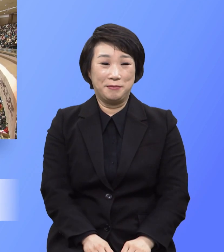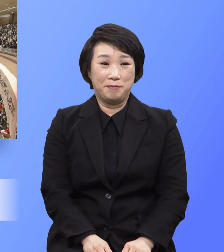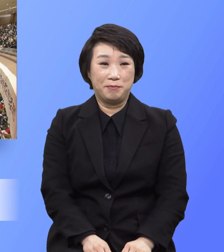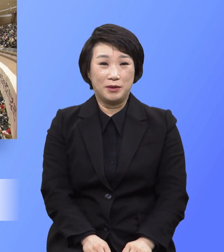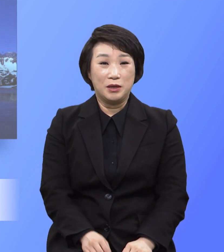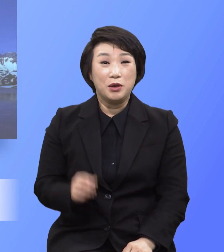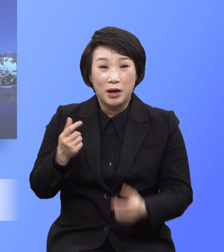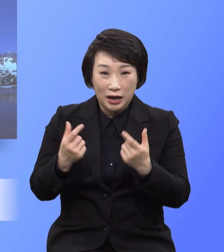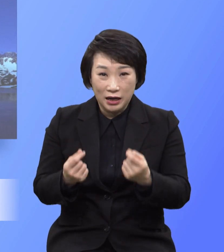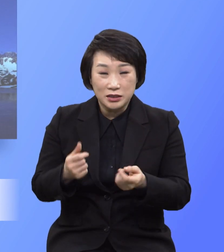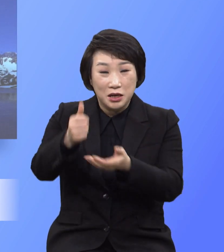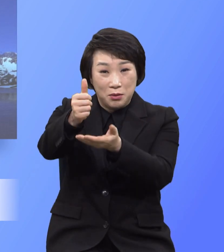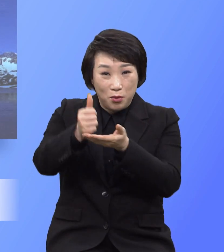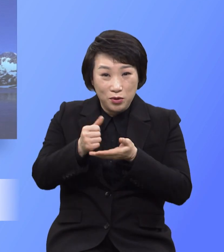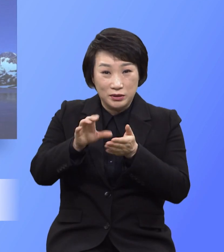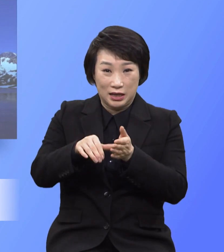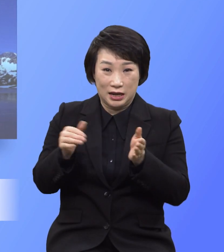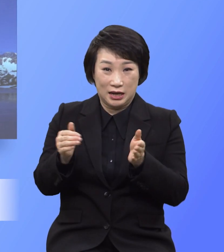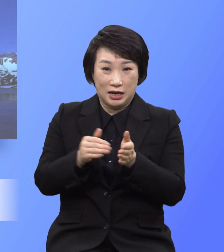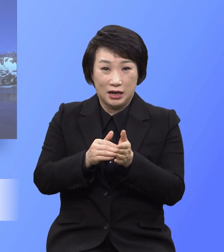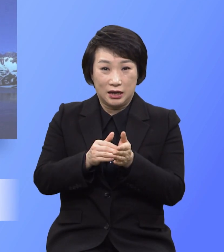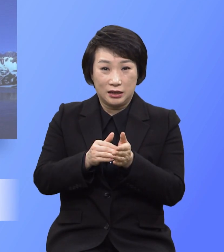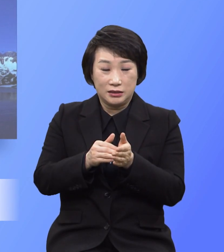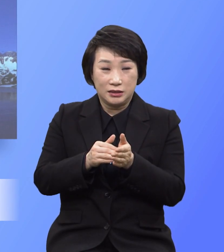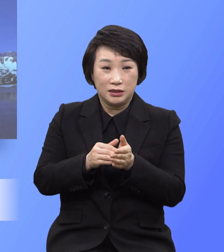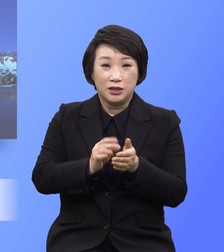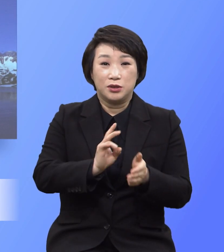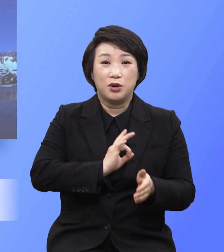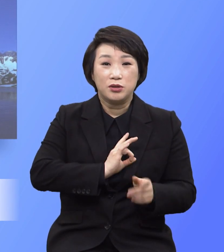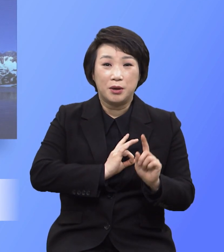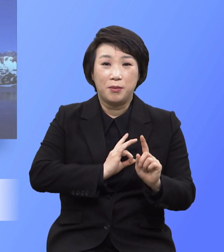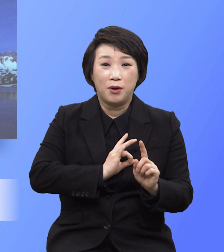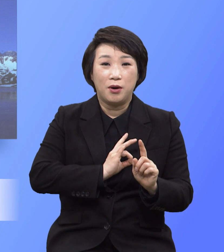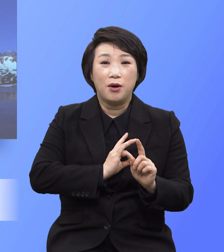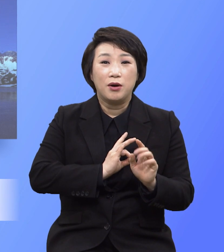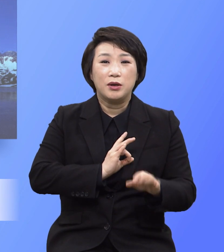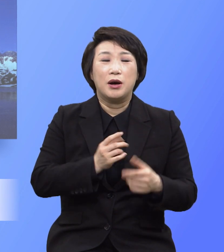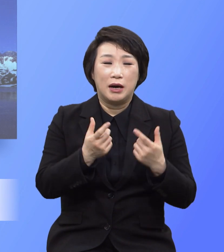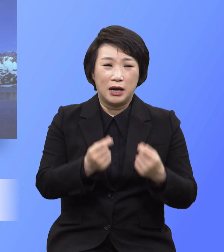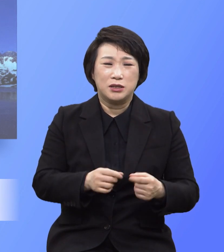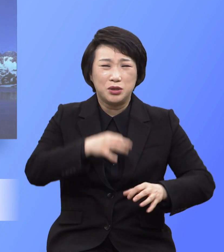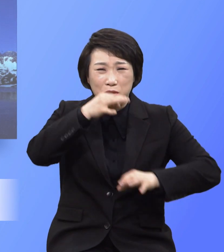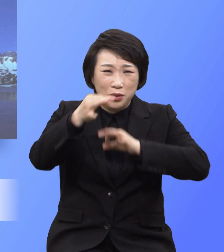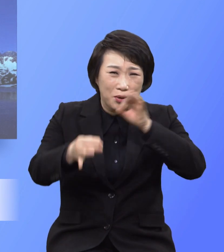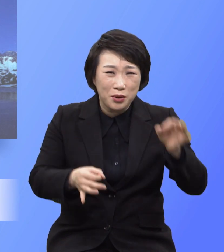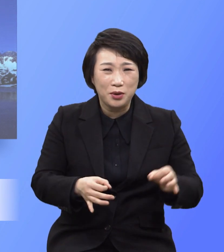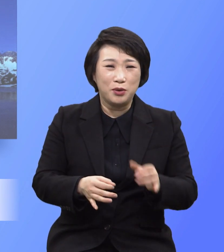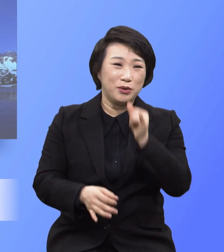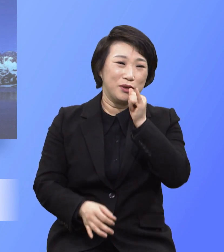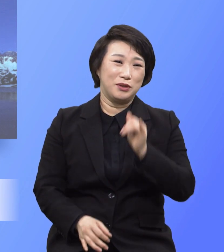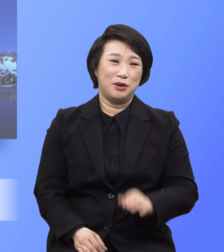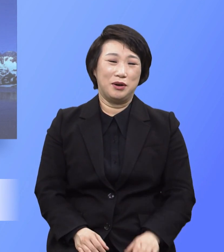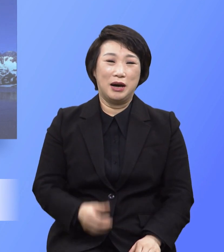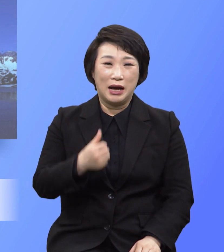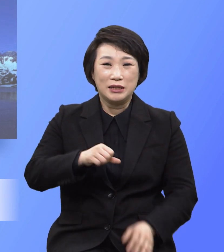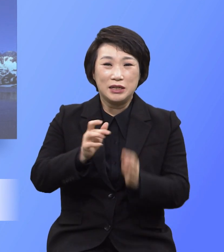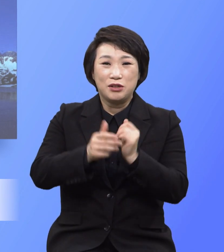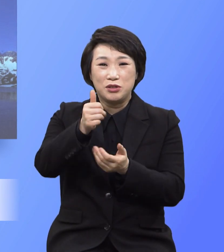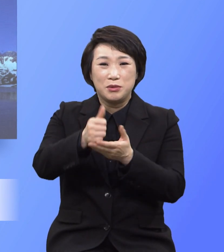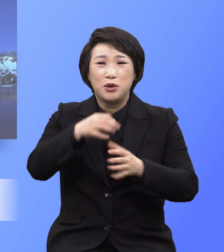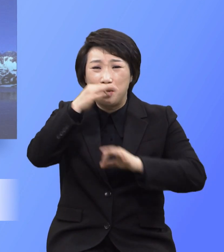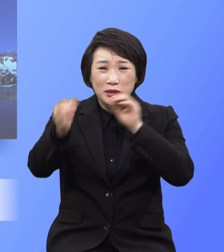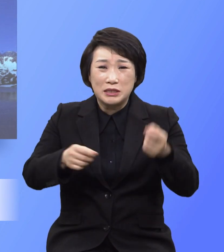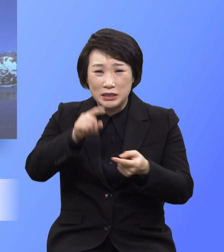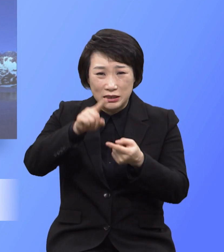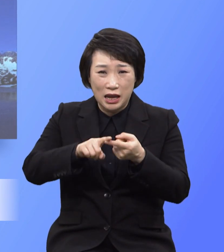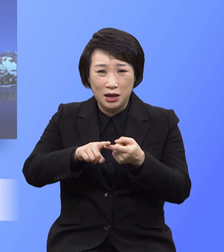축원합니다. 그렇게 모시기까지 선지자는 그렇게도 외쳤고 아들은 외친